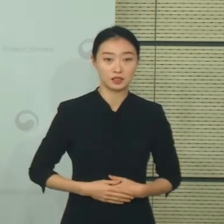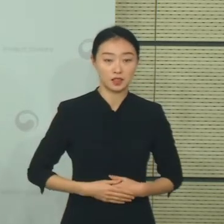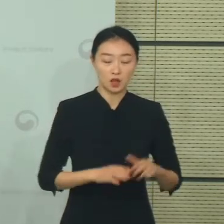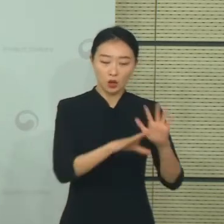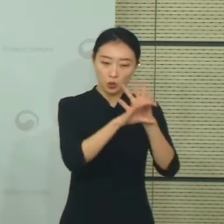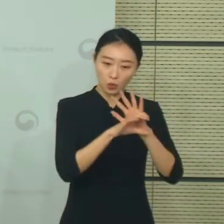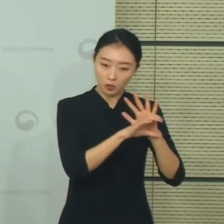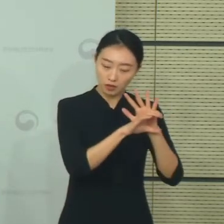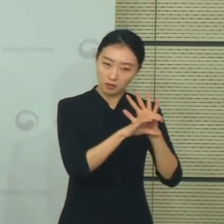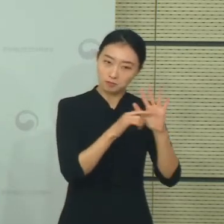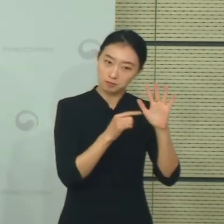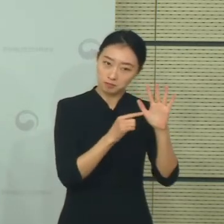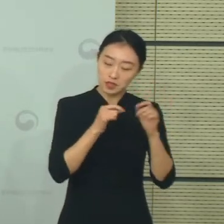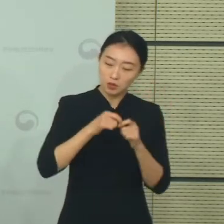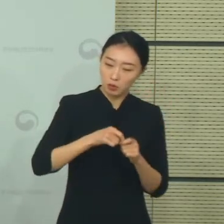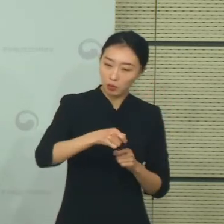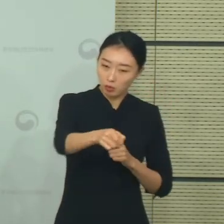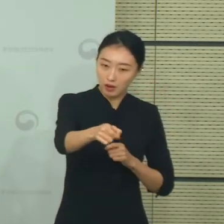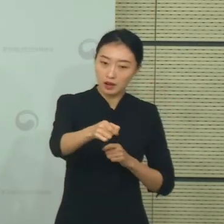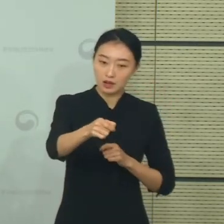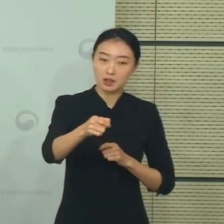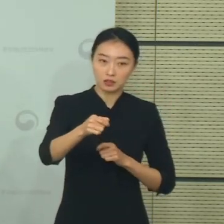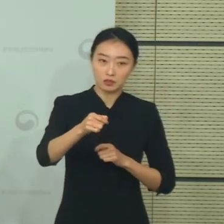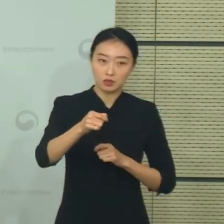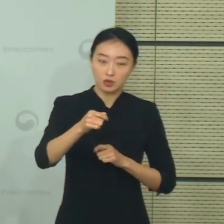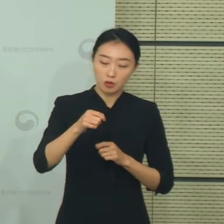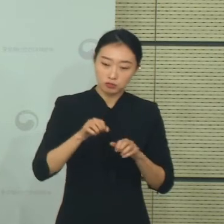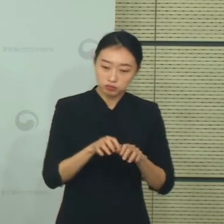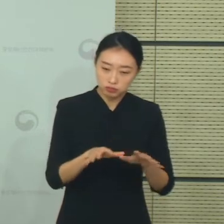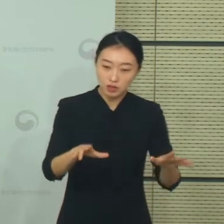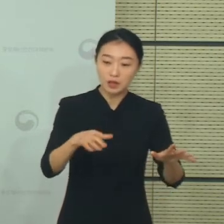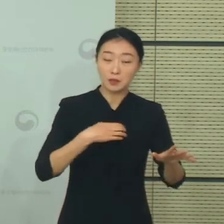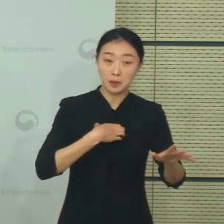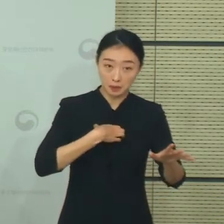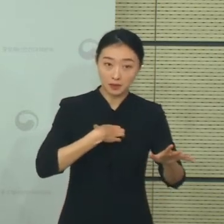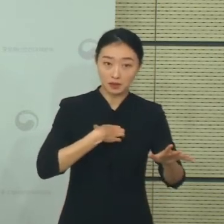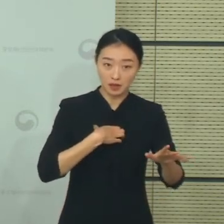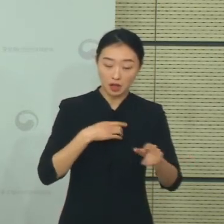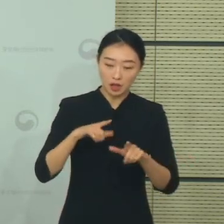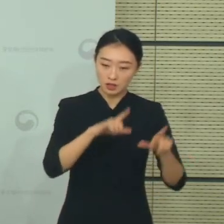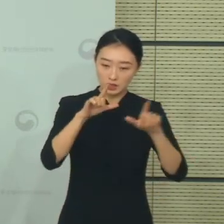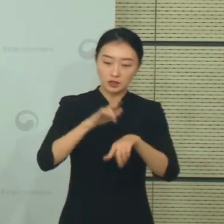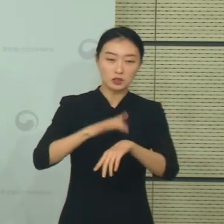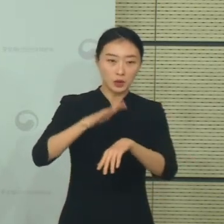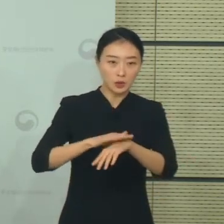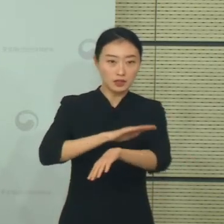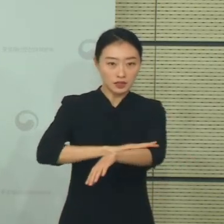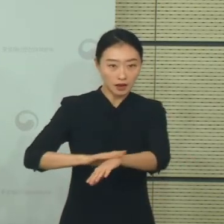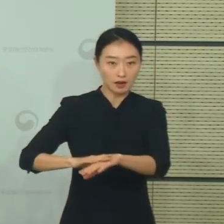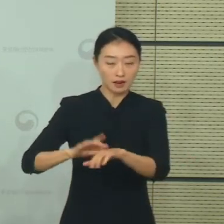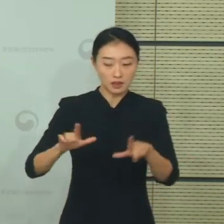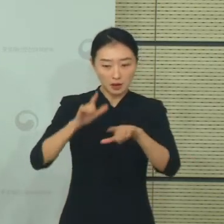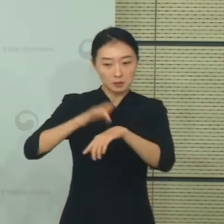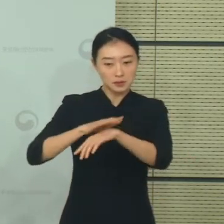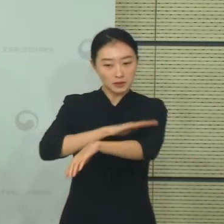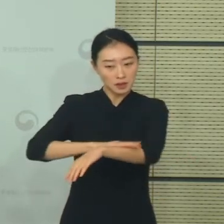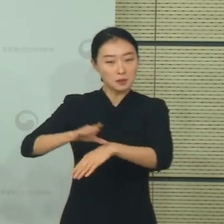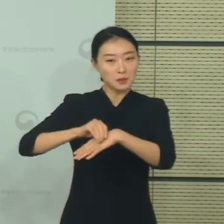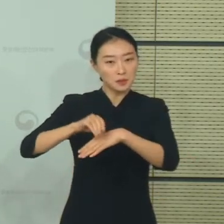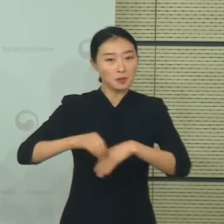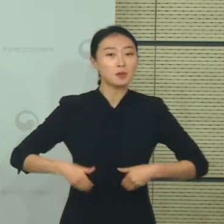코로나19의 장기간 유행에 대비하여 일상생활과 경제활동이 조화를 이루는 생활방역체계로의 이행이